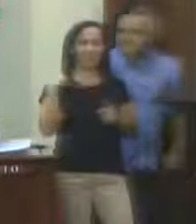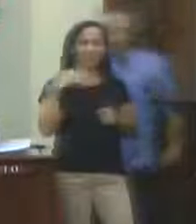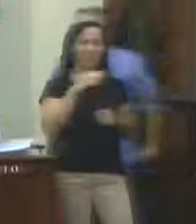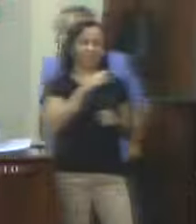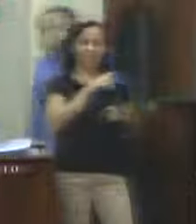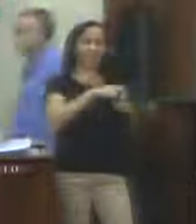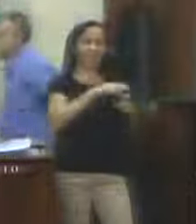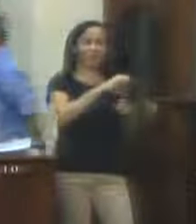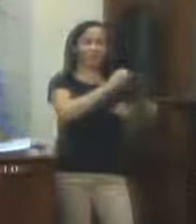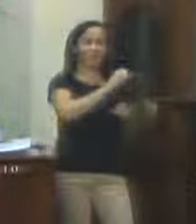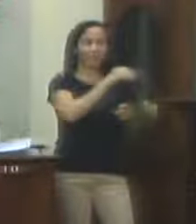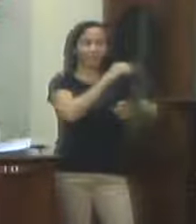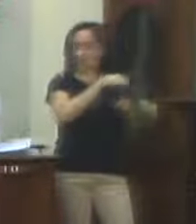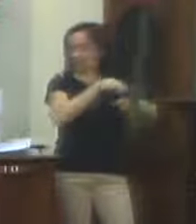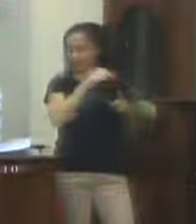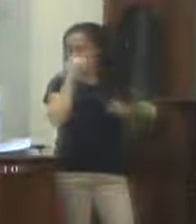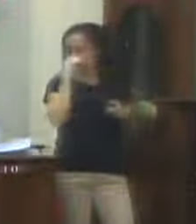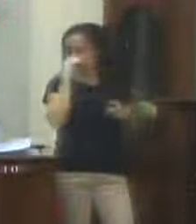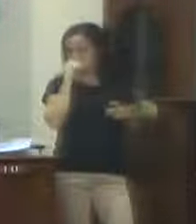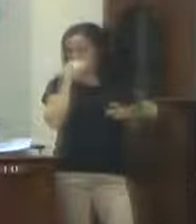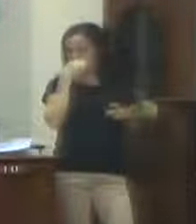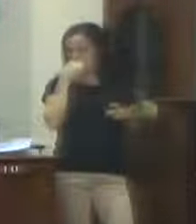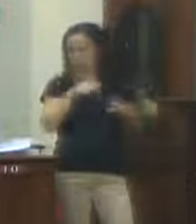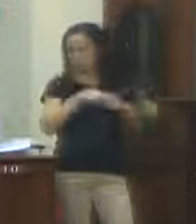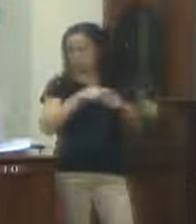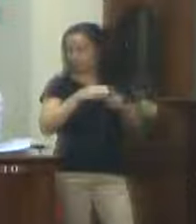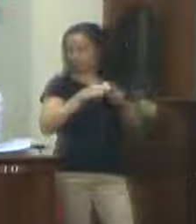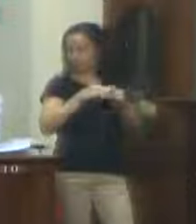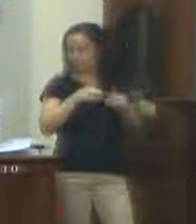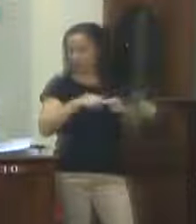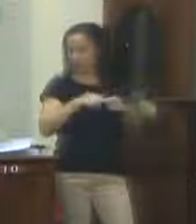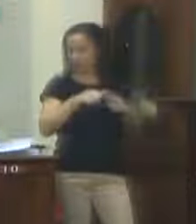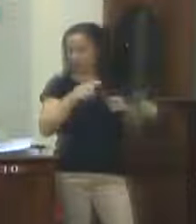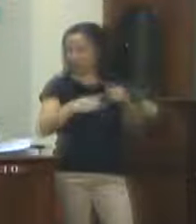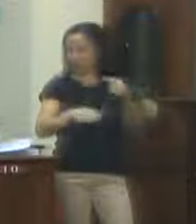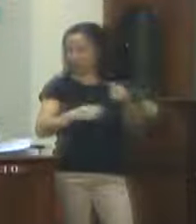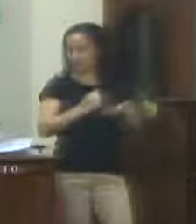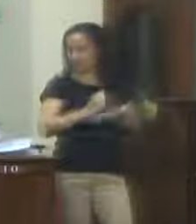Breves Beller, ínfra subscrito no uso de suas atribuições, com